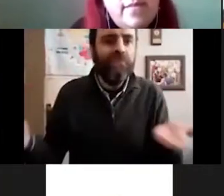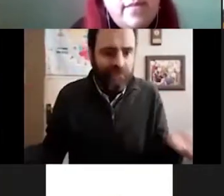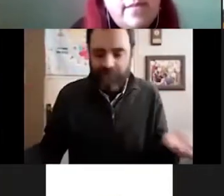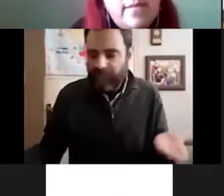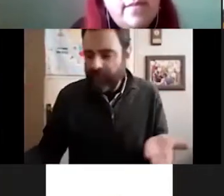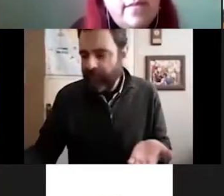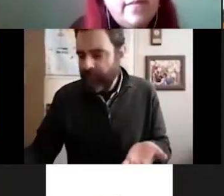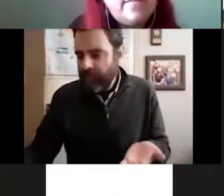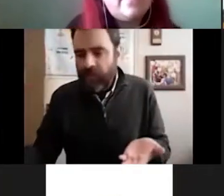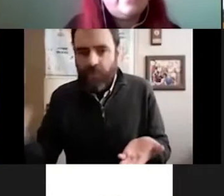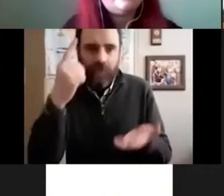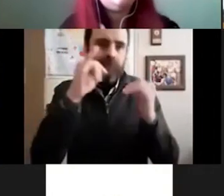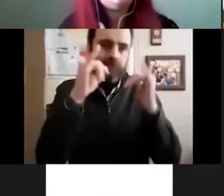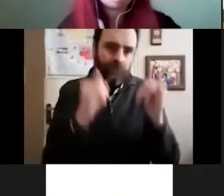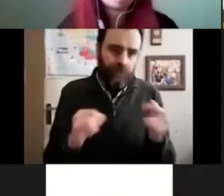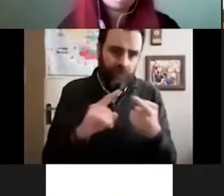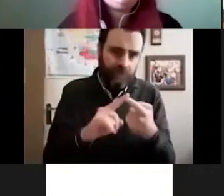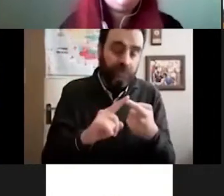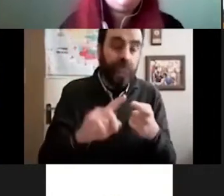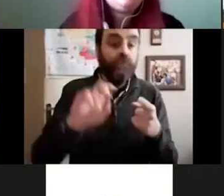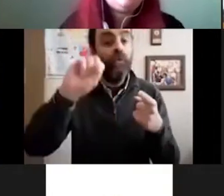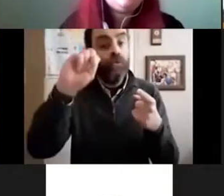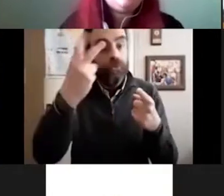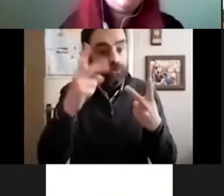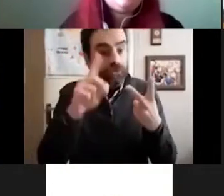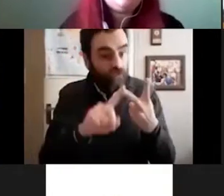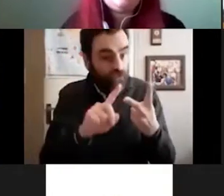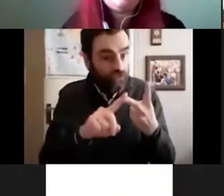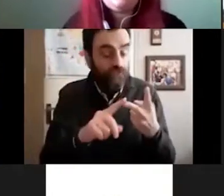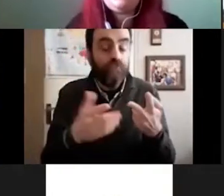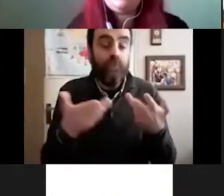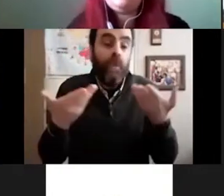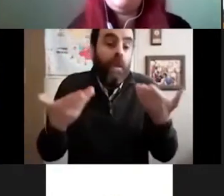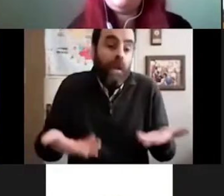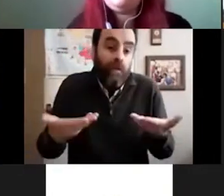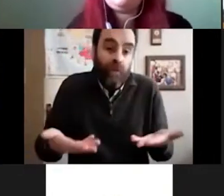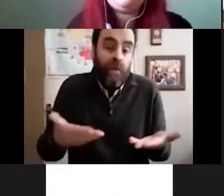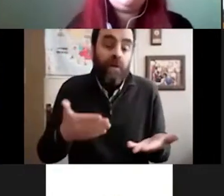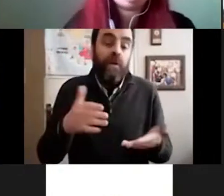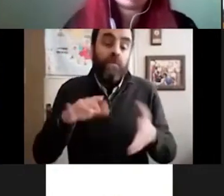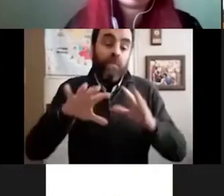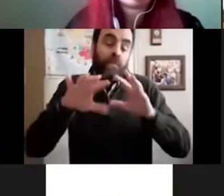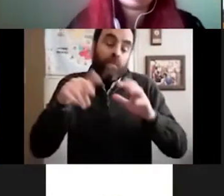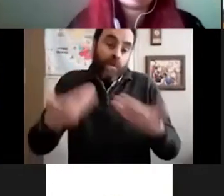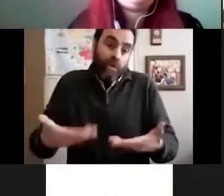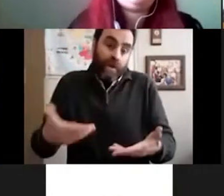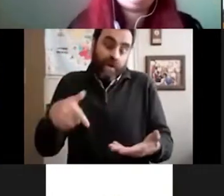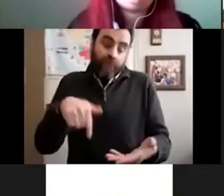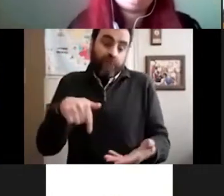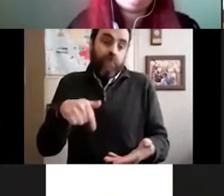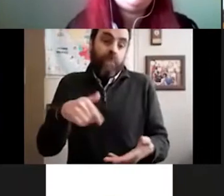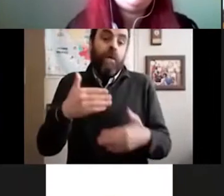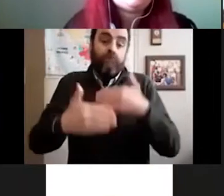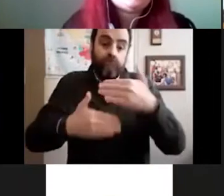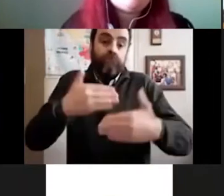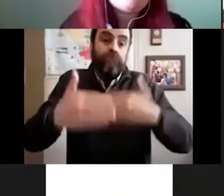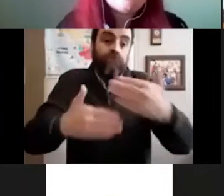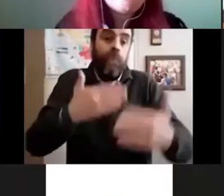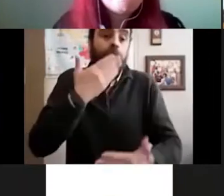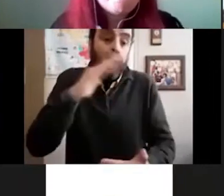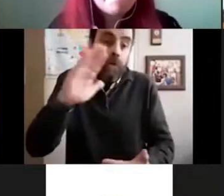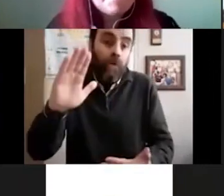Por ejemplo, el lápiz, el papel, bueno, yo busco esta forma, esa es una forma. Lo segundo es que ahora